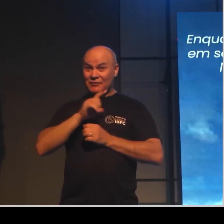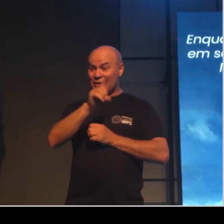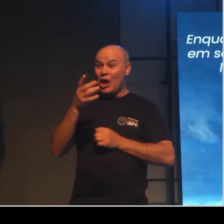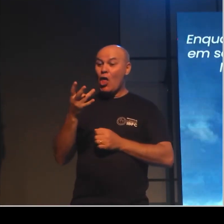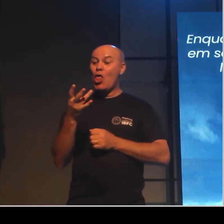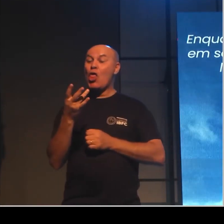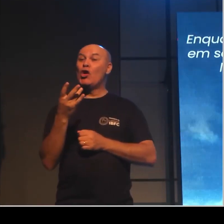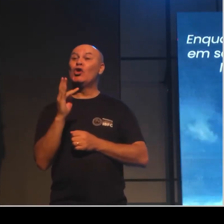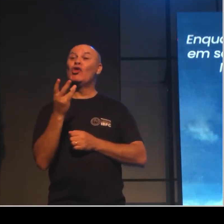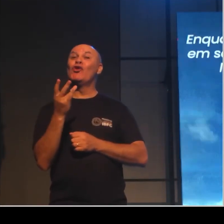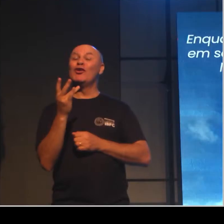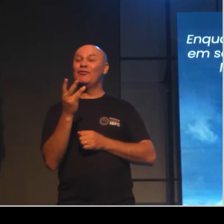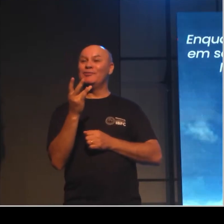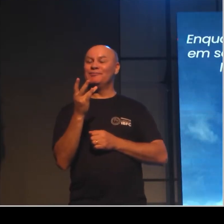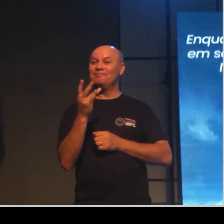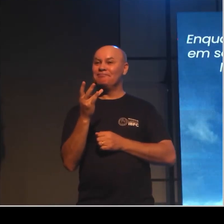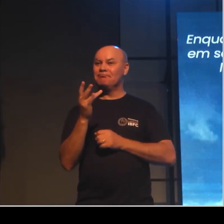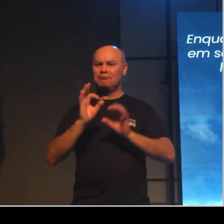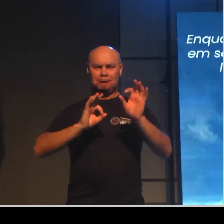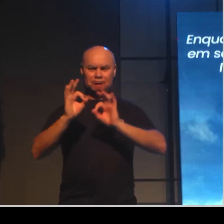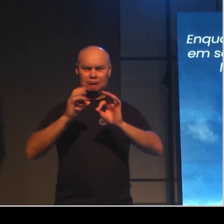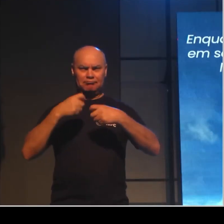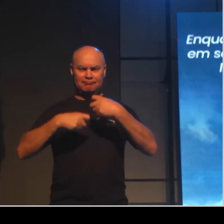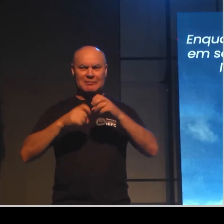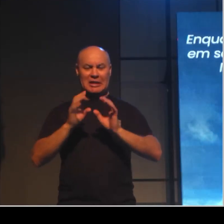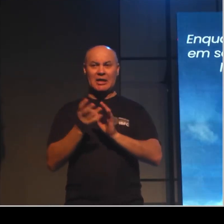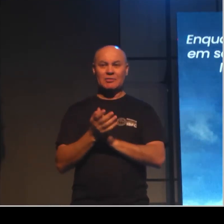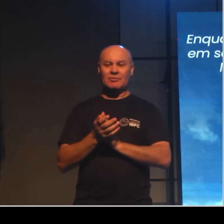que diz que foi engravidada pelo Espírito Santo de Deus?